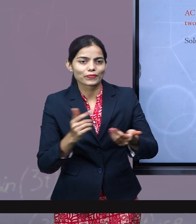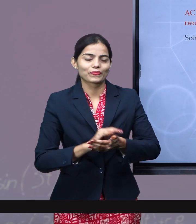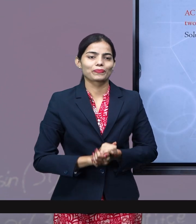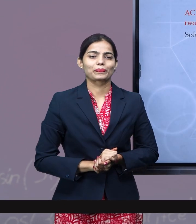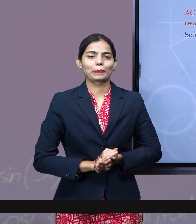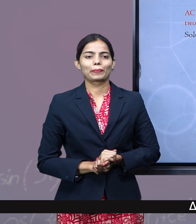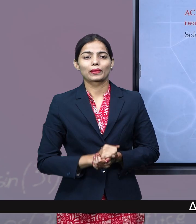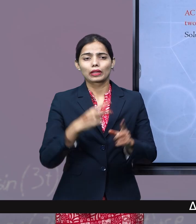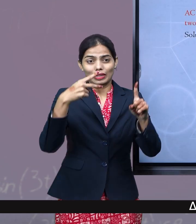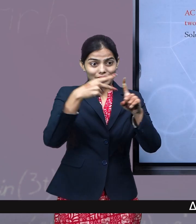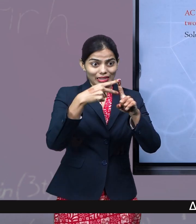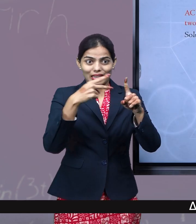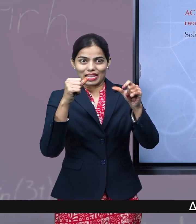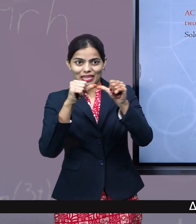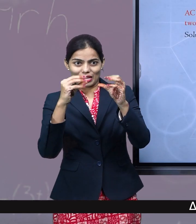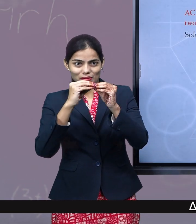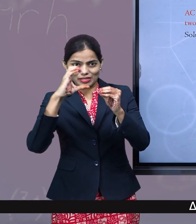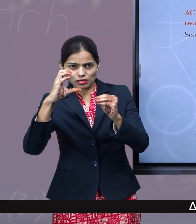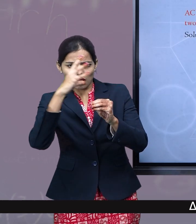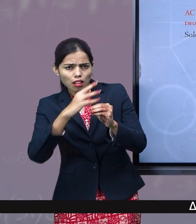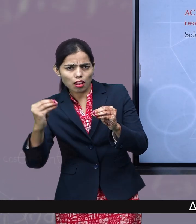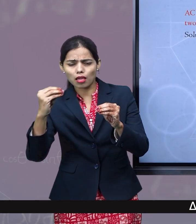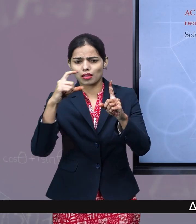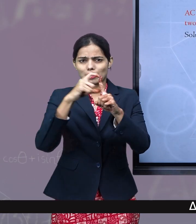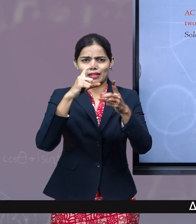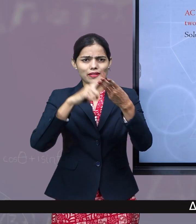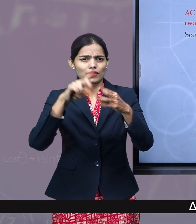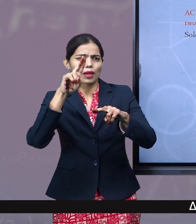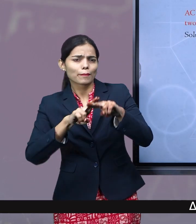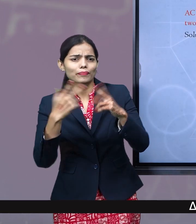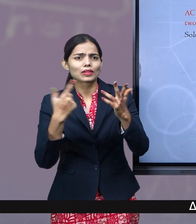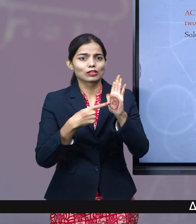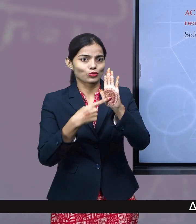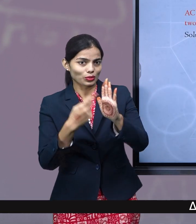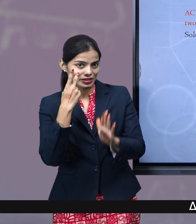उकल. दिलेलं ट्रायंगल ABC आणि ट्रायंगल DEF मध्ये